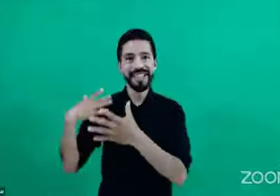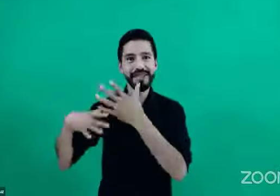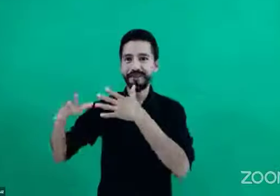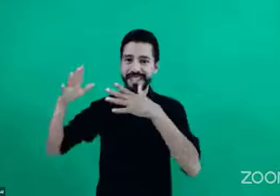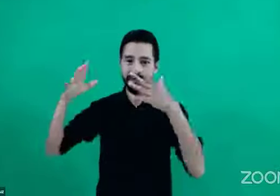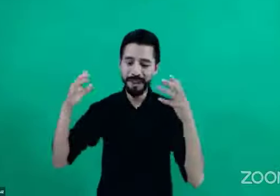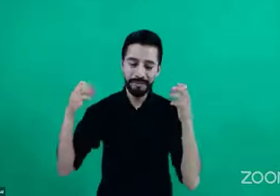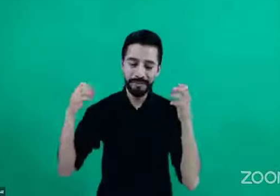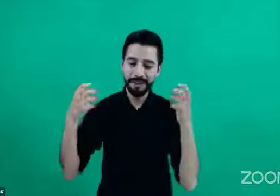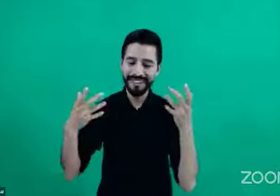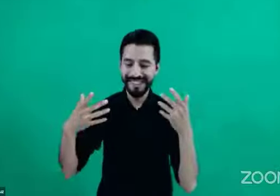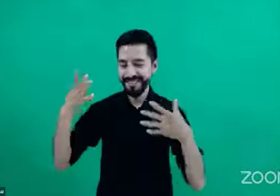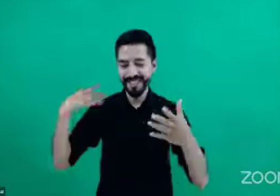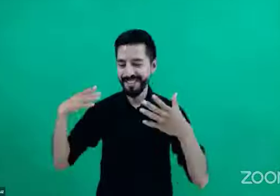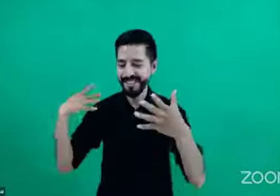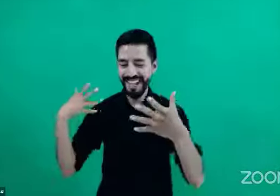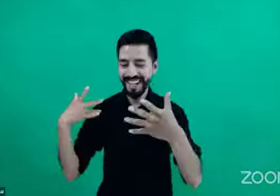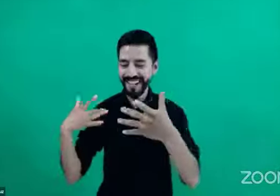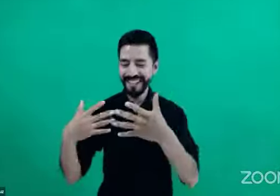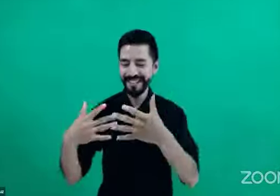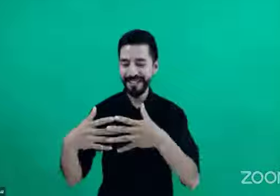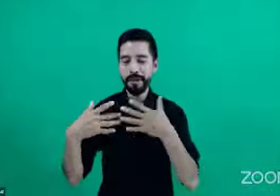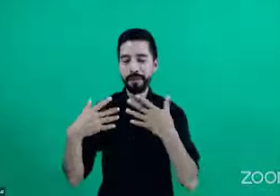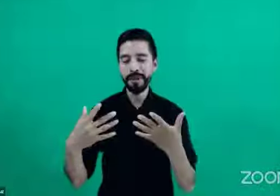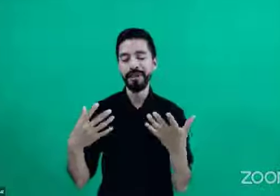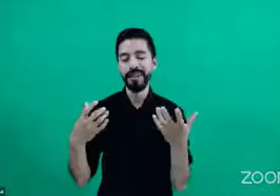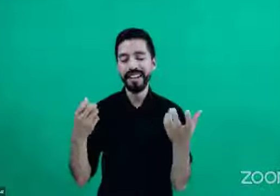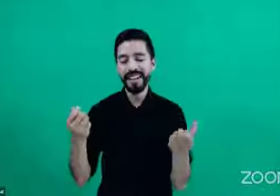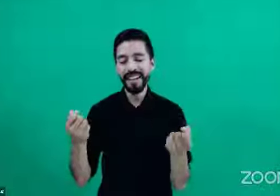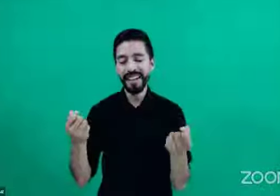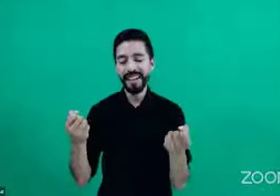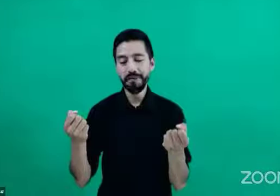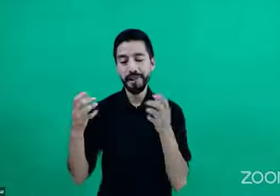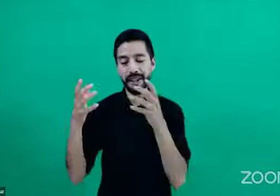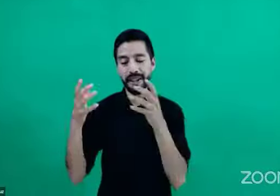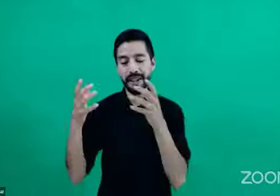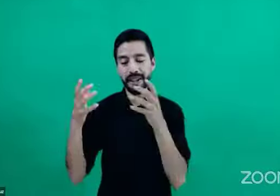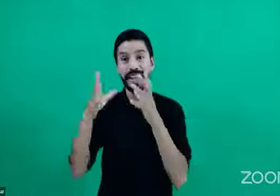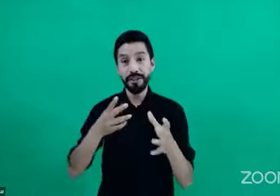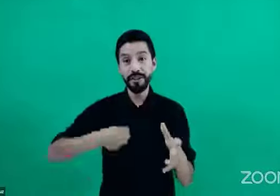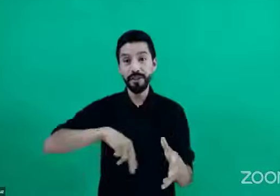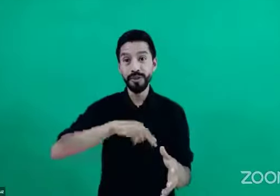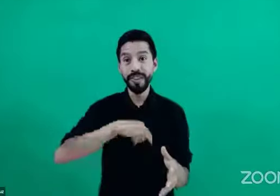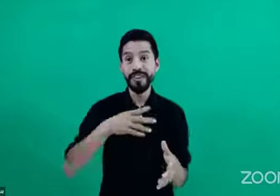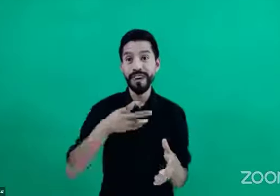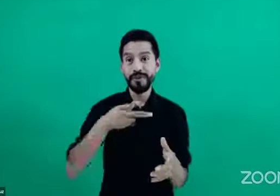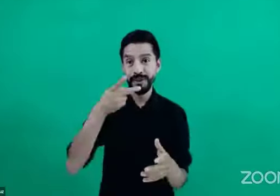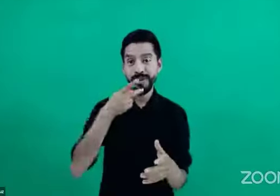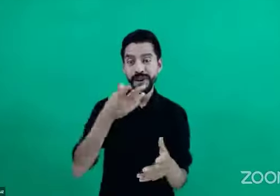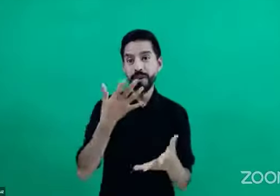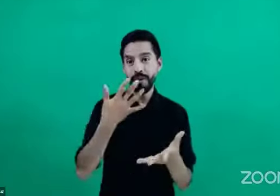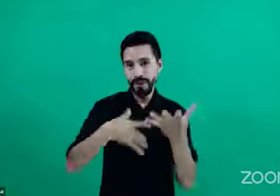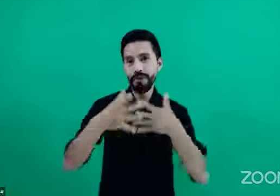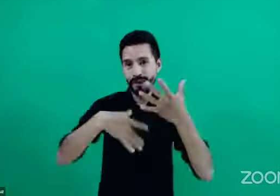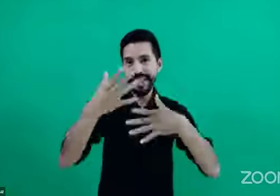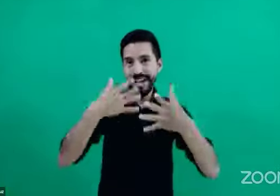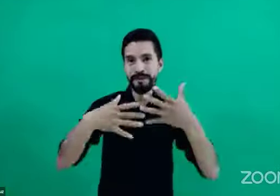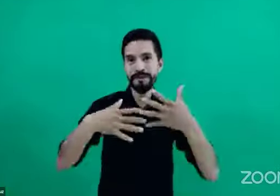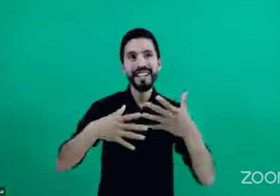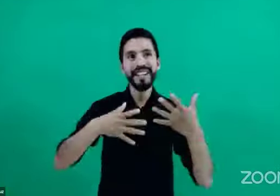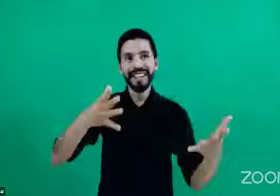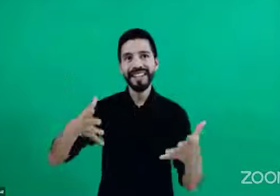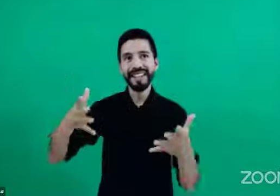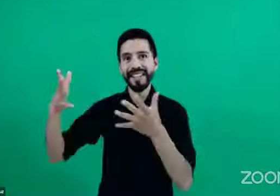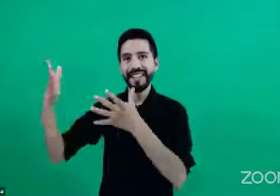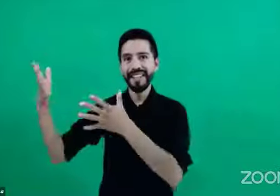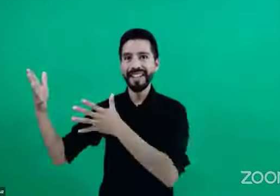Entonces fue hace muchísimo tiempo, bueno, es una larga historia, pero por ejemplo, la que nosotros hablamos o